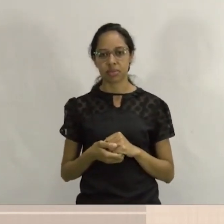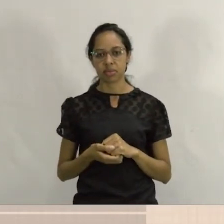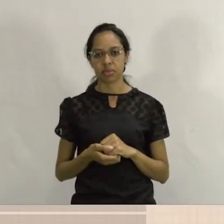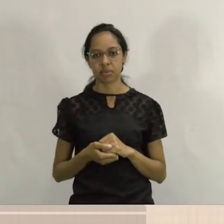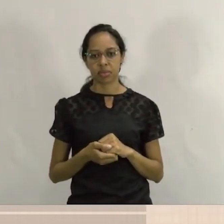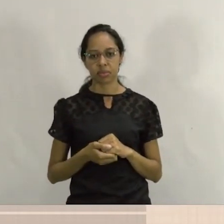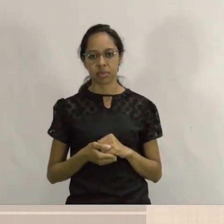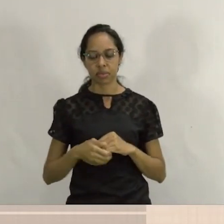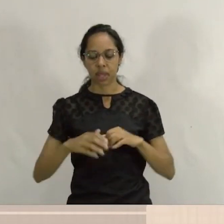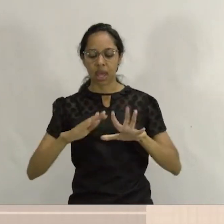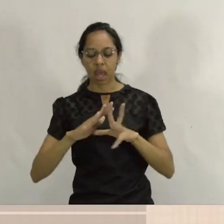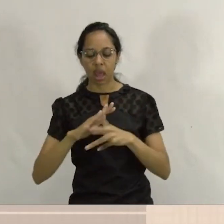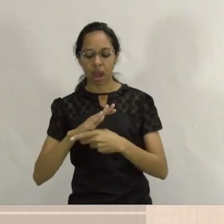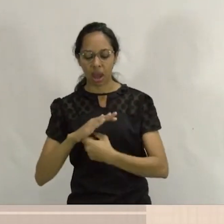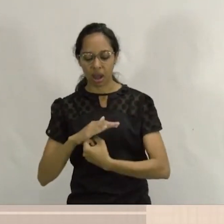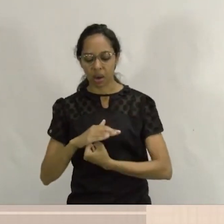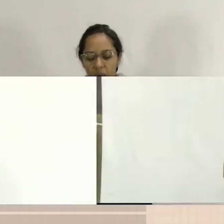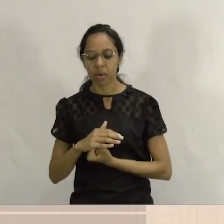ele precisa